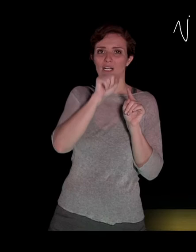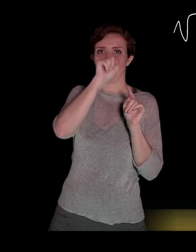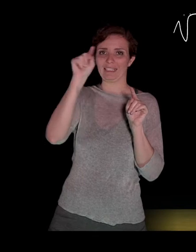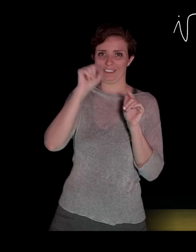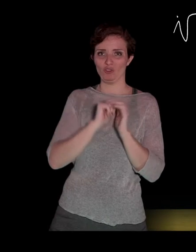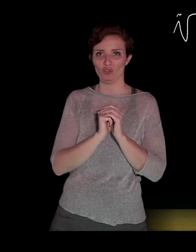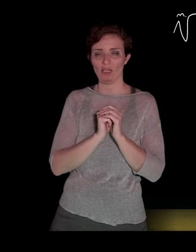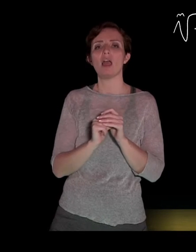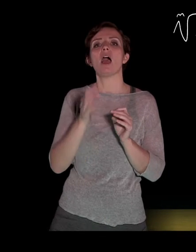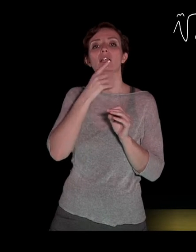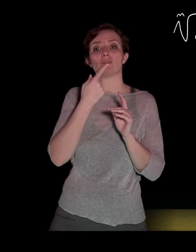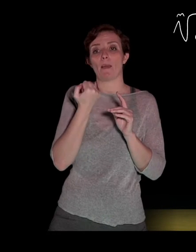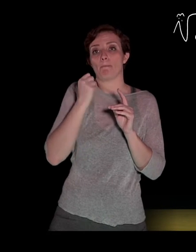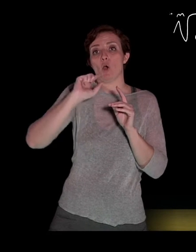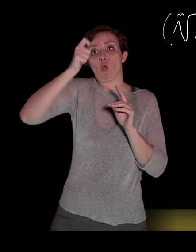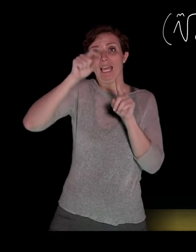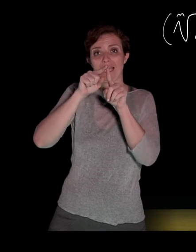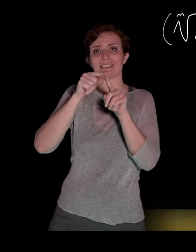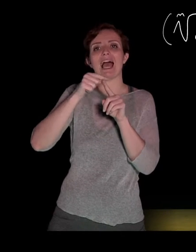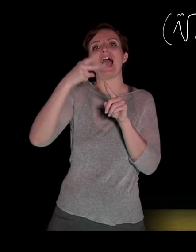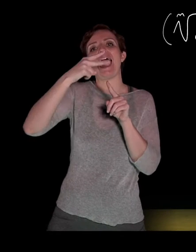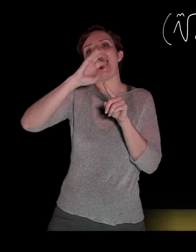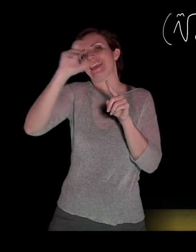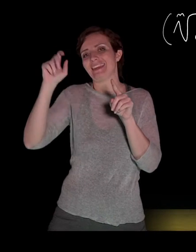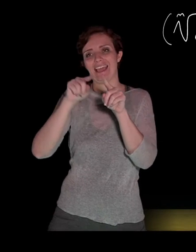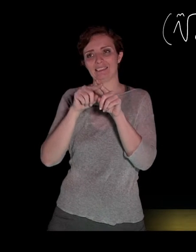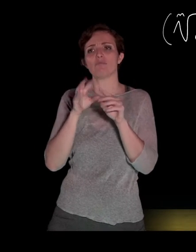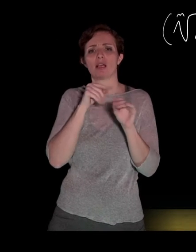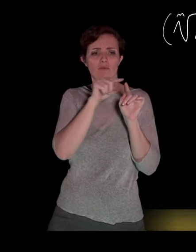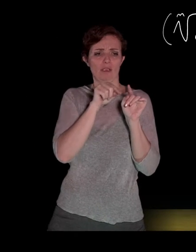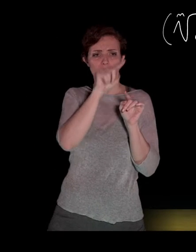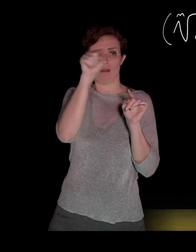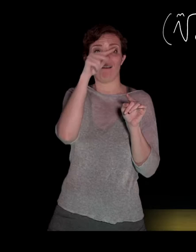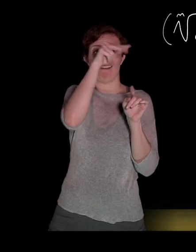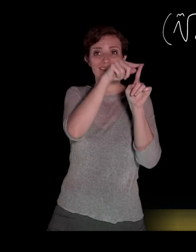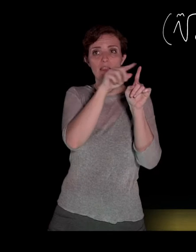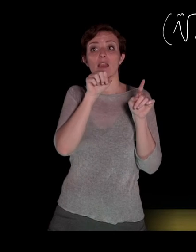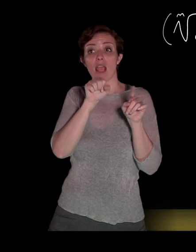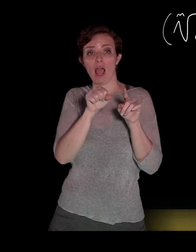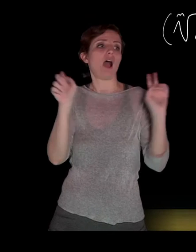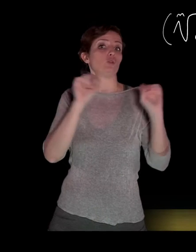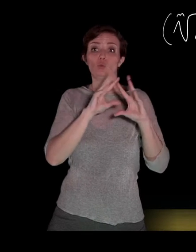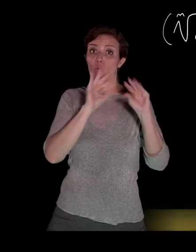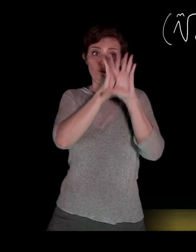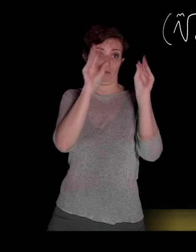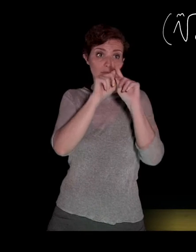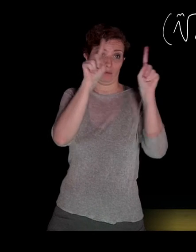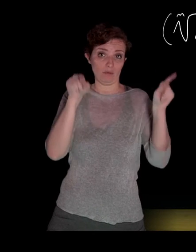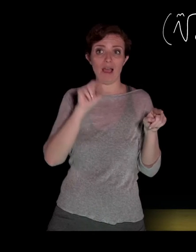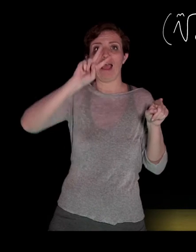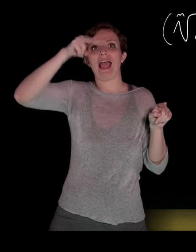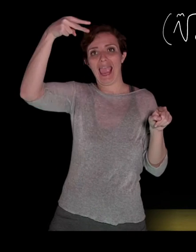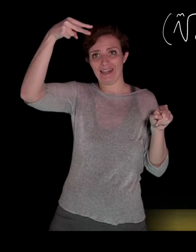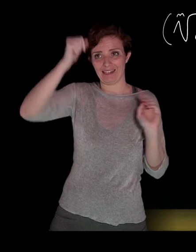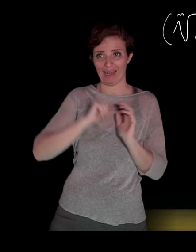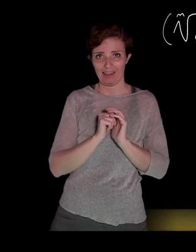riparliamo un radicale di indice n dia tutto elevato e quindi la potenza ennesimo di un radicale è un radicale che